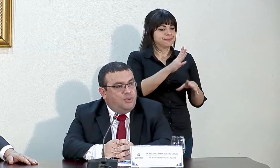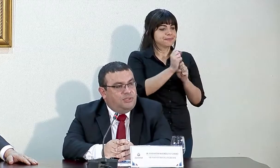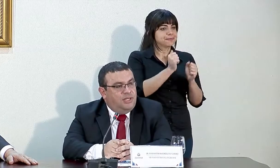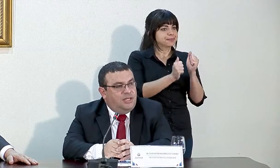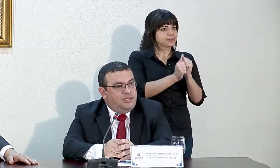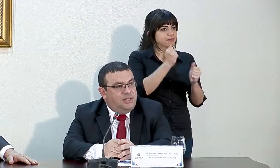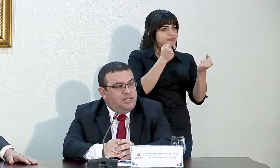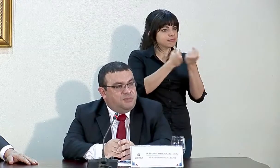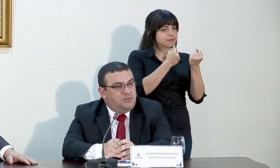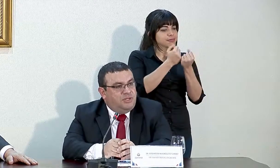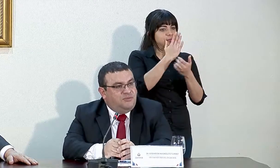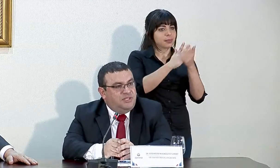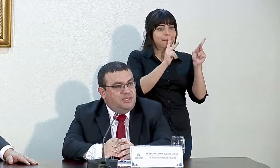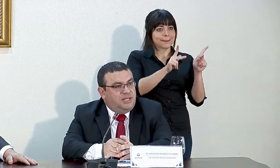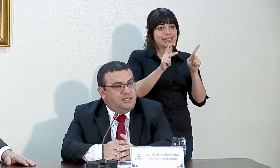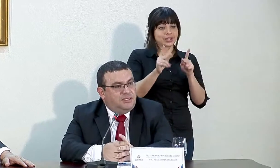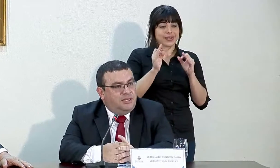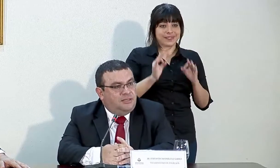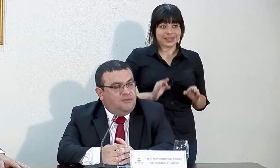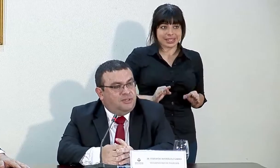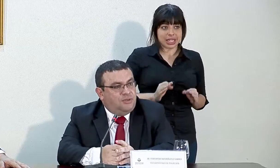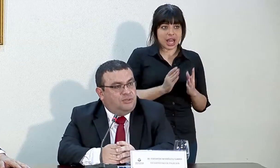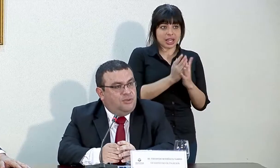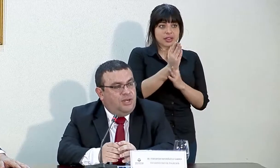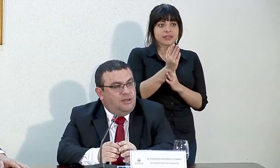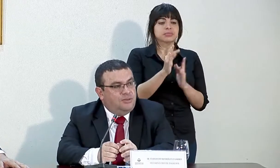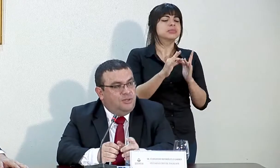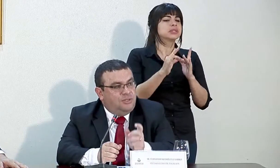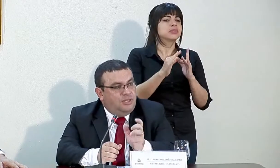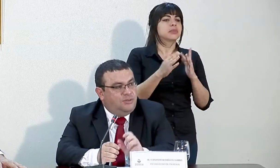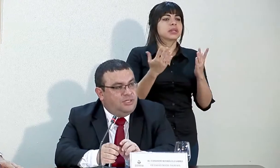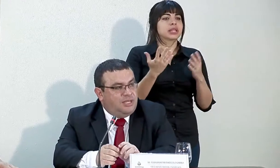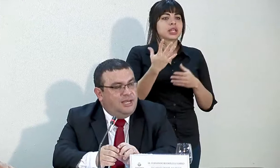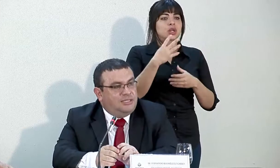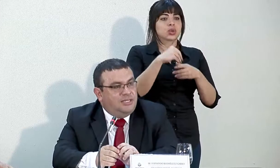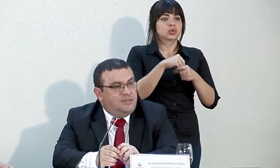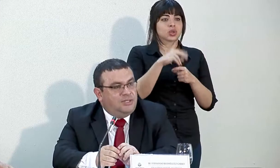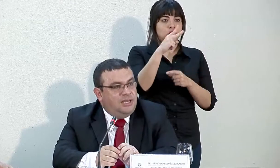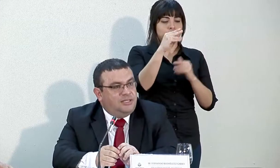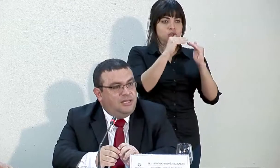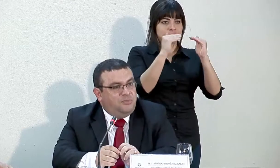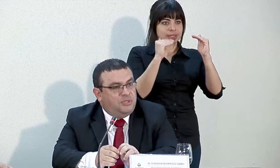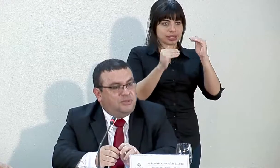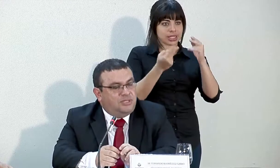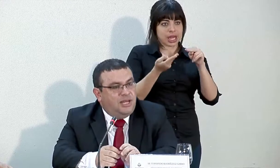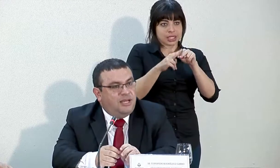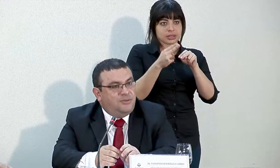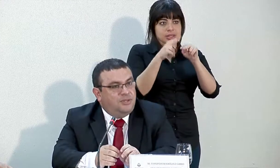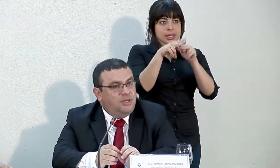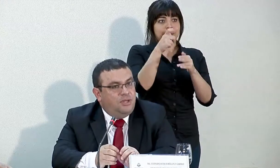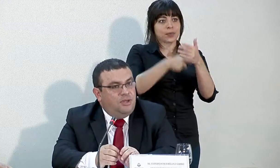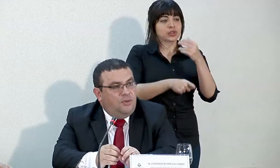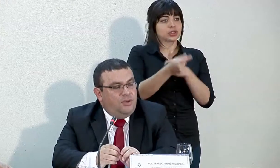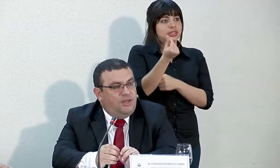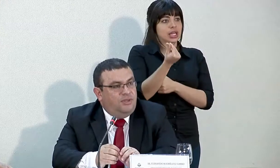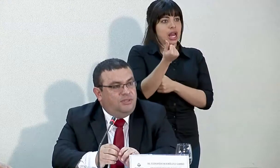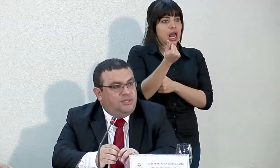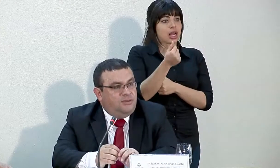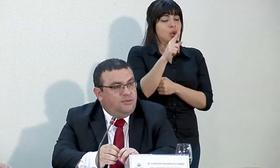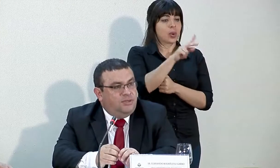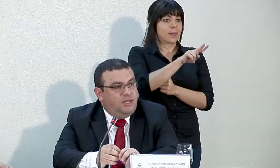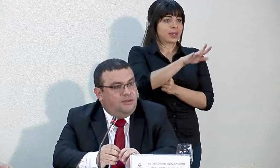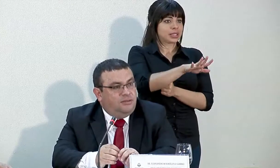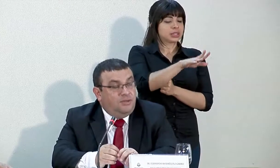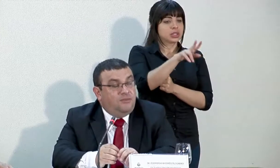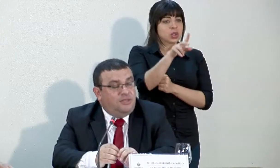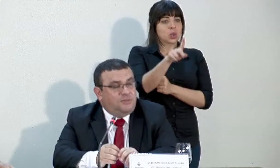mayor aporte de las personas físicas a través sobre todo de la inclusión de dos escalas adicionales en el impuesto al salario, una de